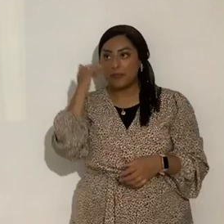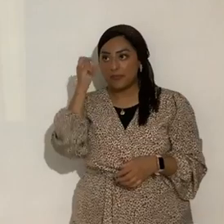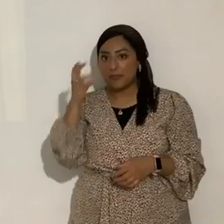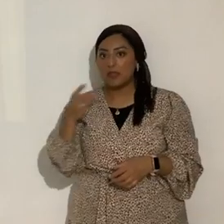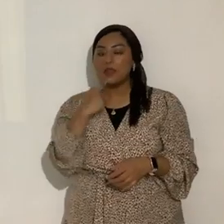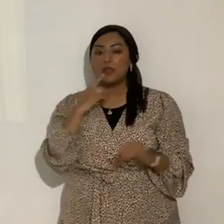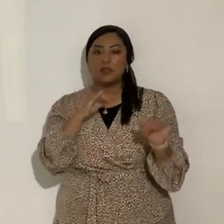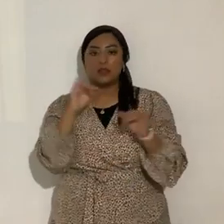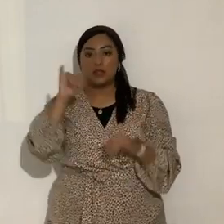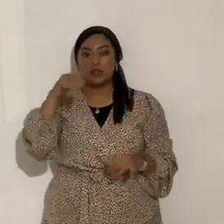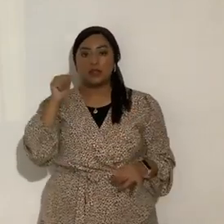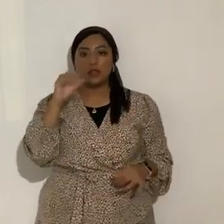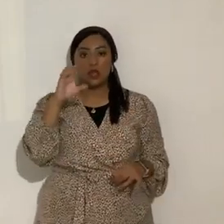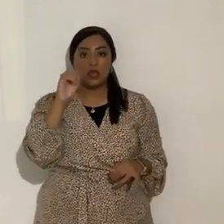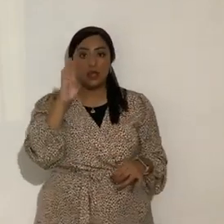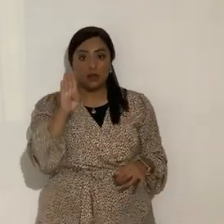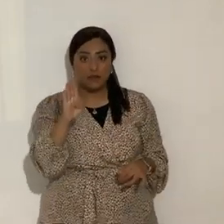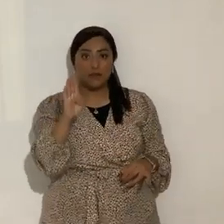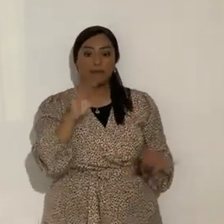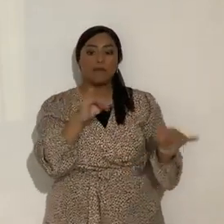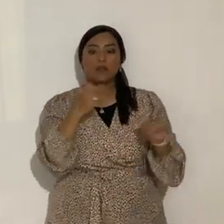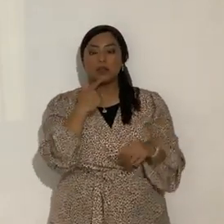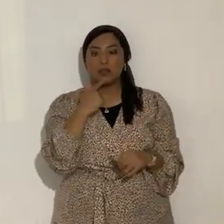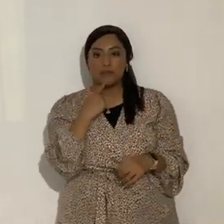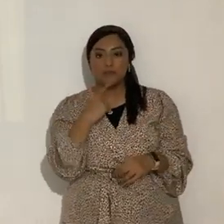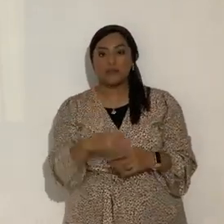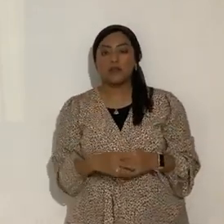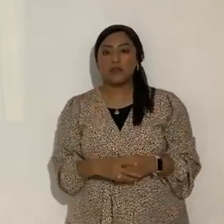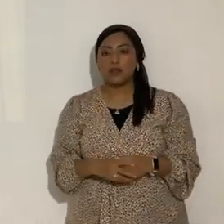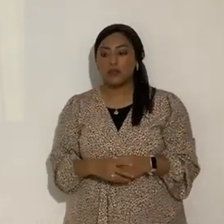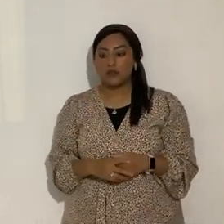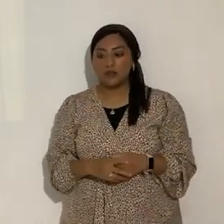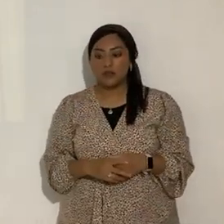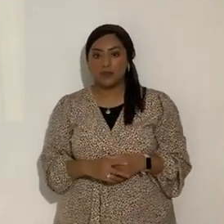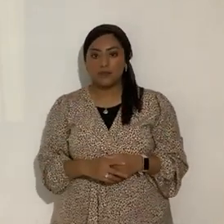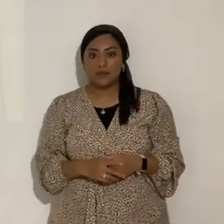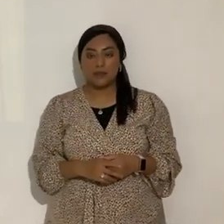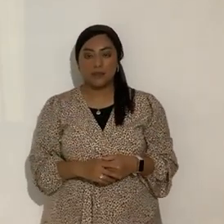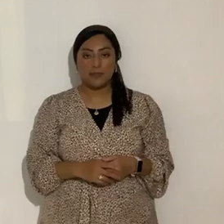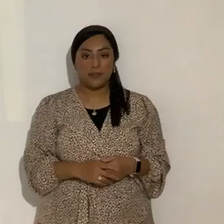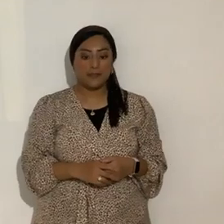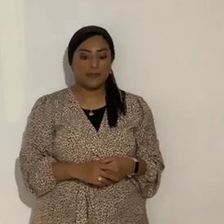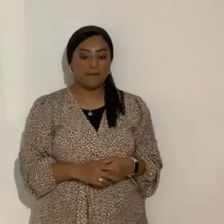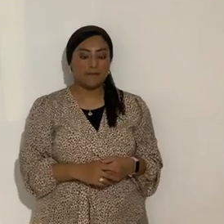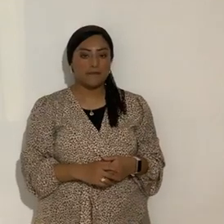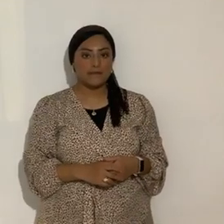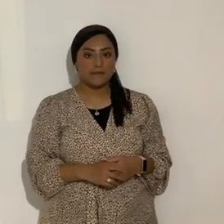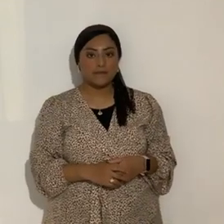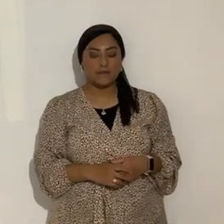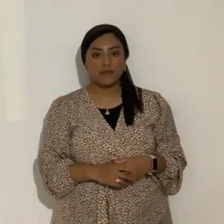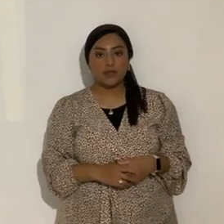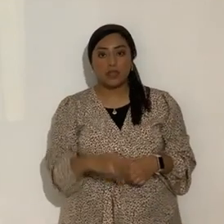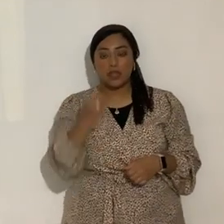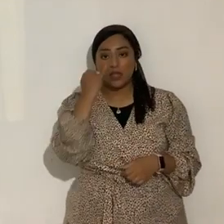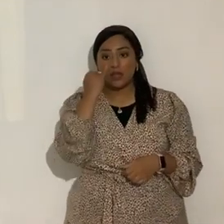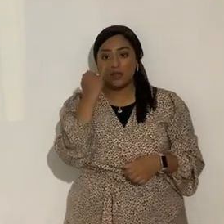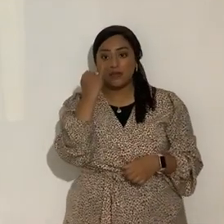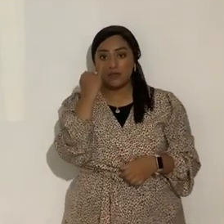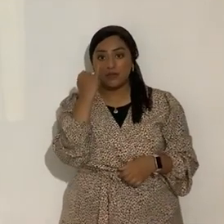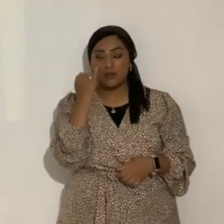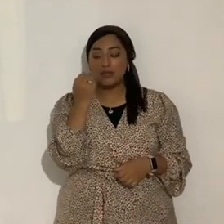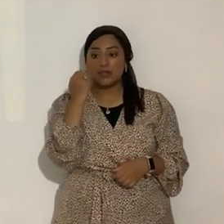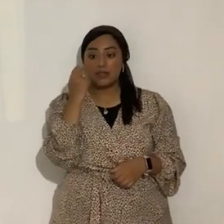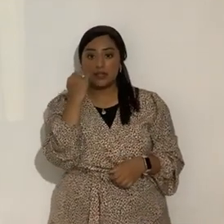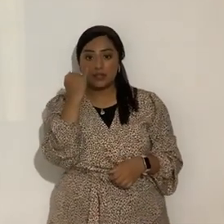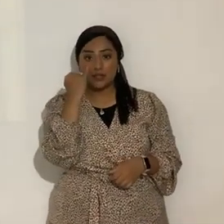lo repite Jacobo, el apóstol, Santiago, conocido como Santiago, pero es Jacobo, ¿sí? Y si vieras a la perfecta